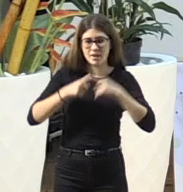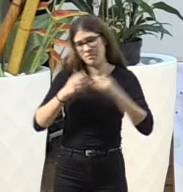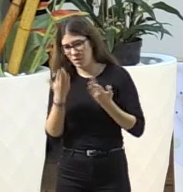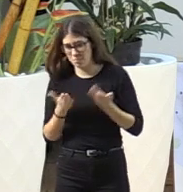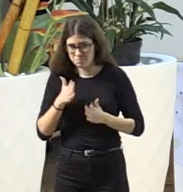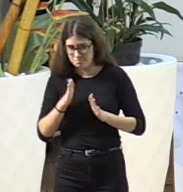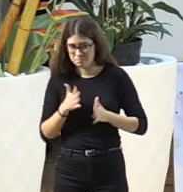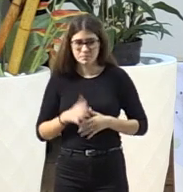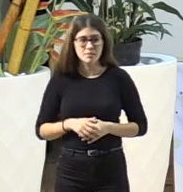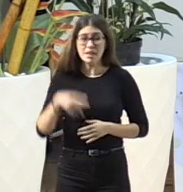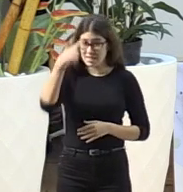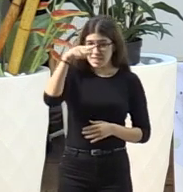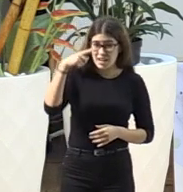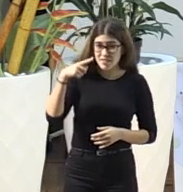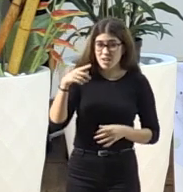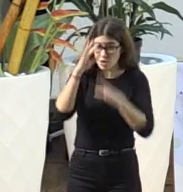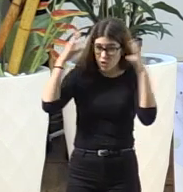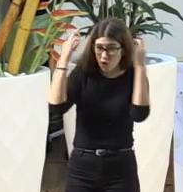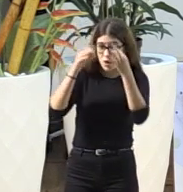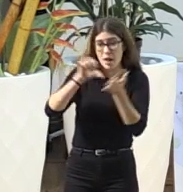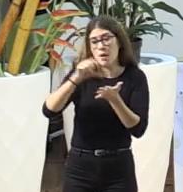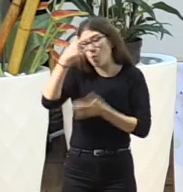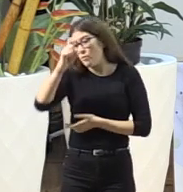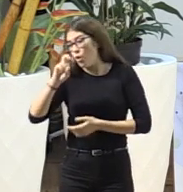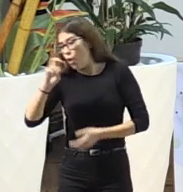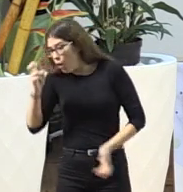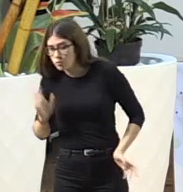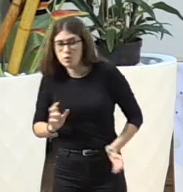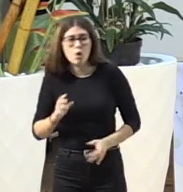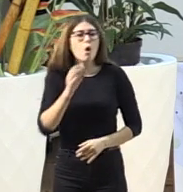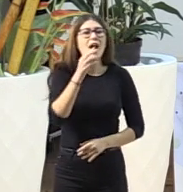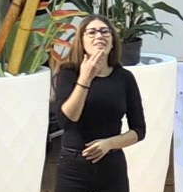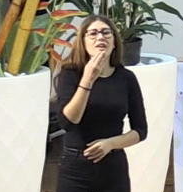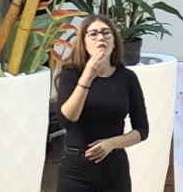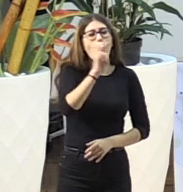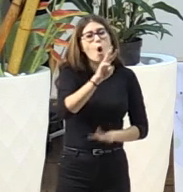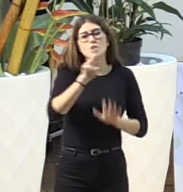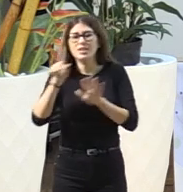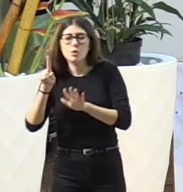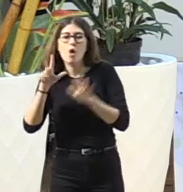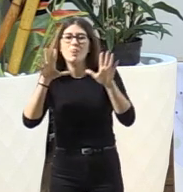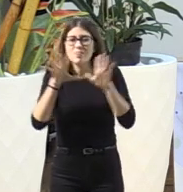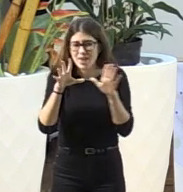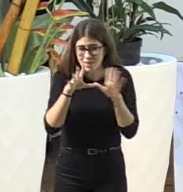Seguro que conocéis Ronda de los Tejares, son 81, son 10 años.